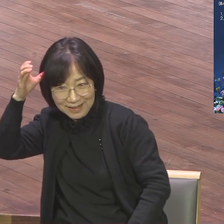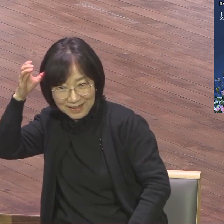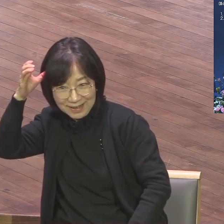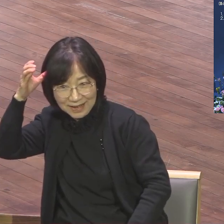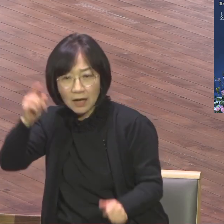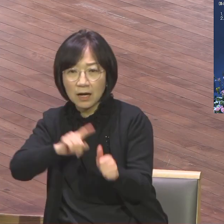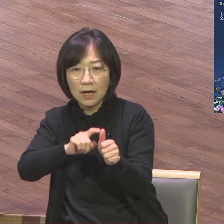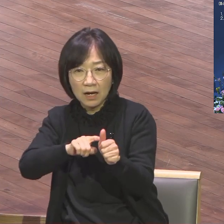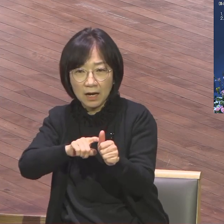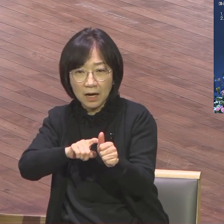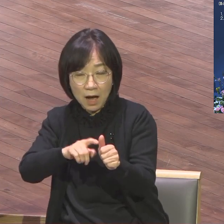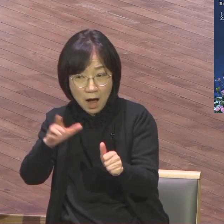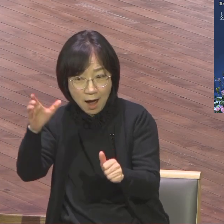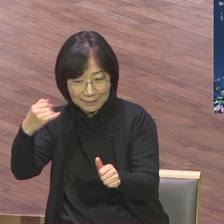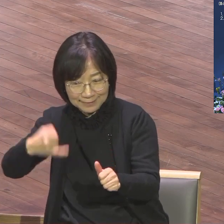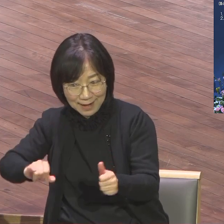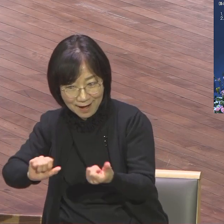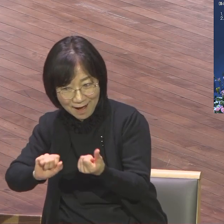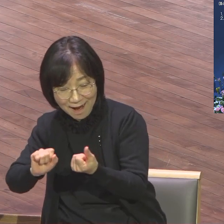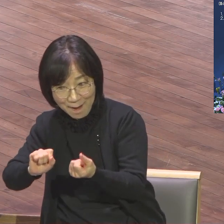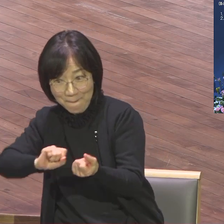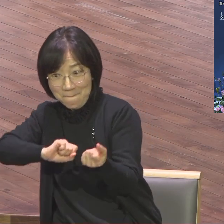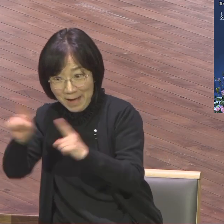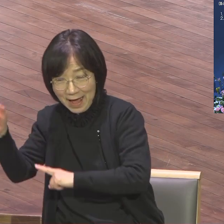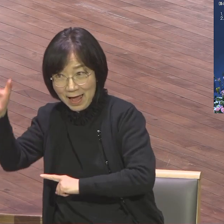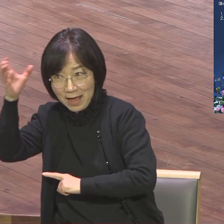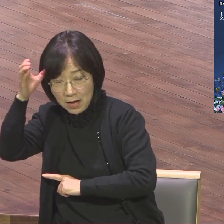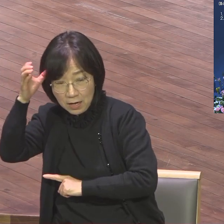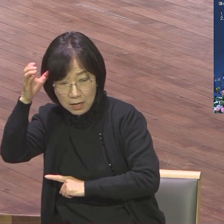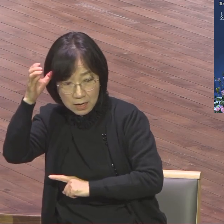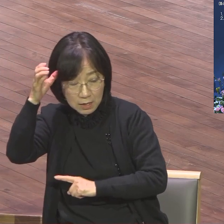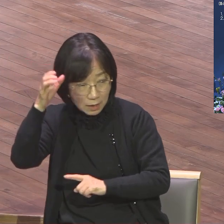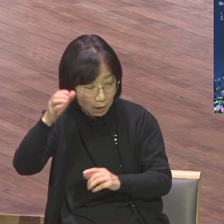큰 소망을 가지고 있었는데 딸이 죽었다.